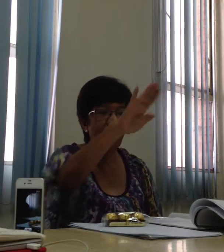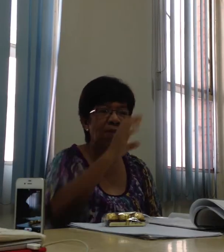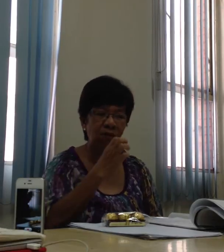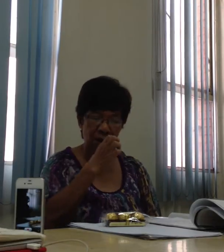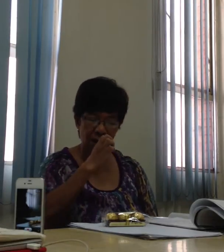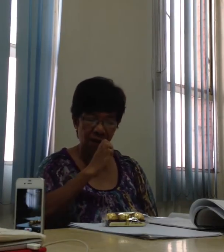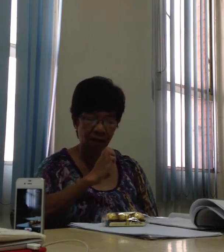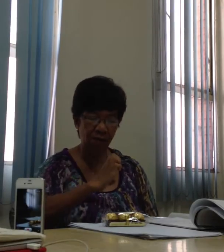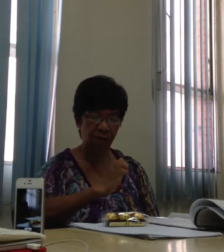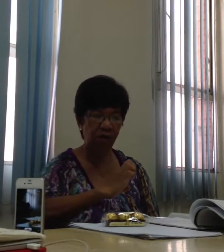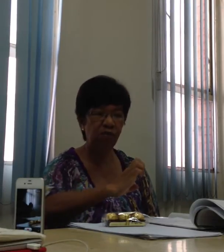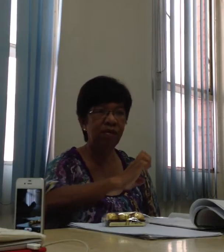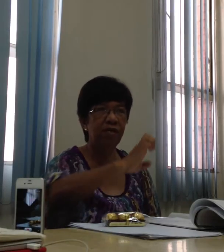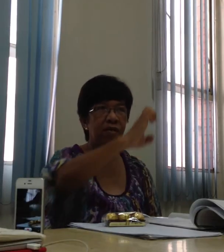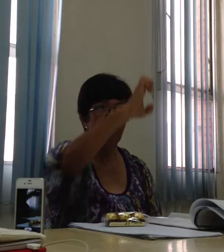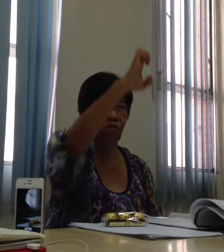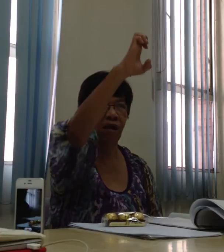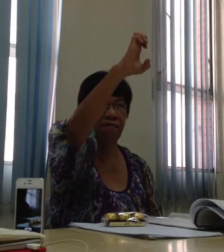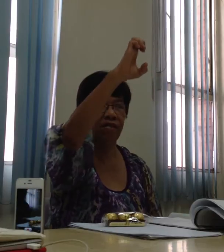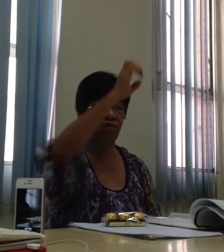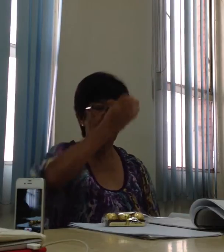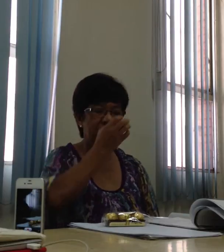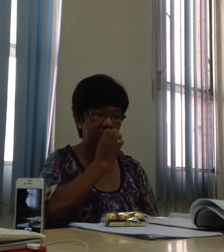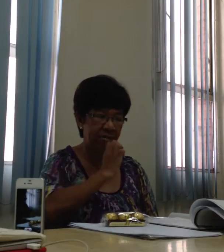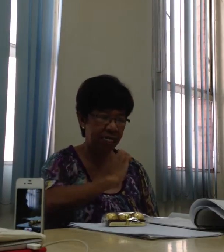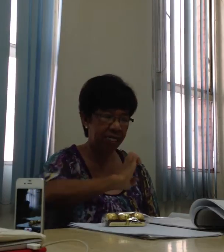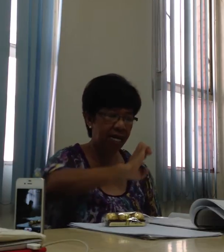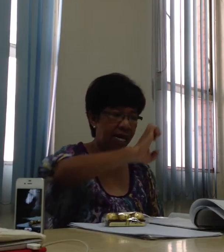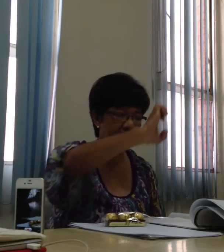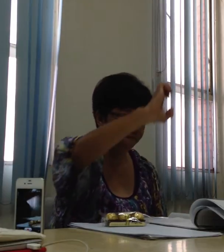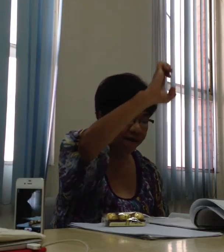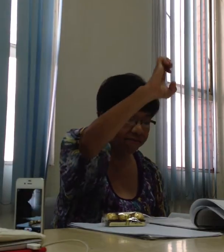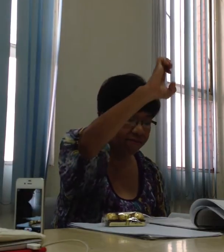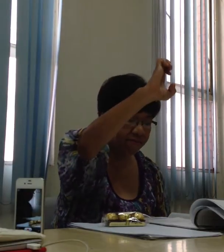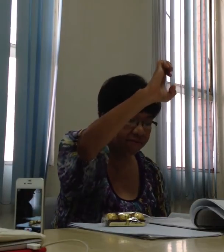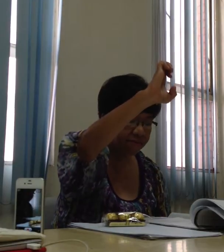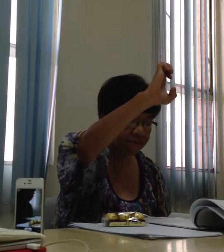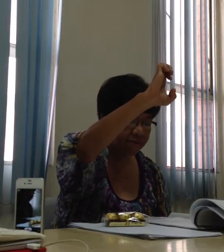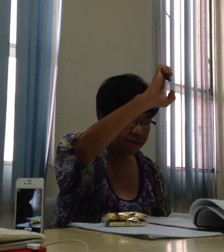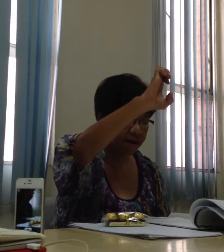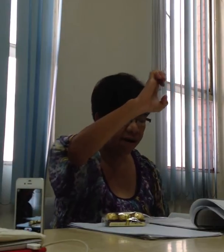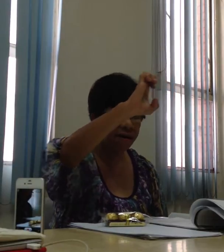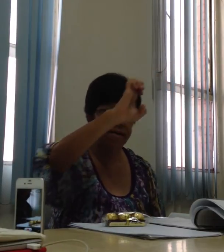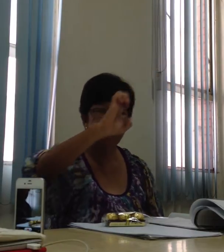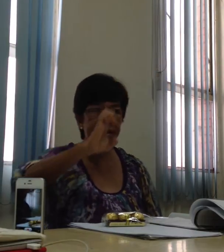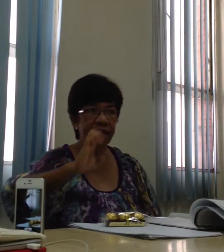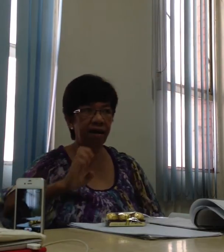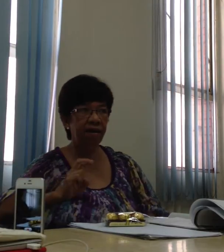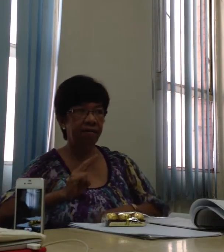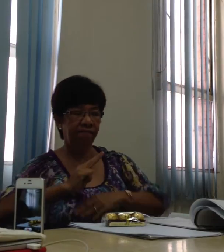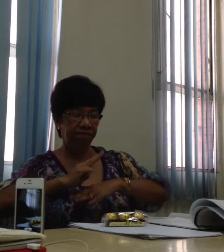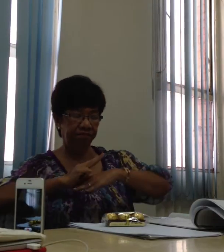But, it's better kung gagamitin niyo yung elephant. Alright, snail.